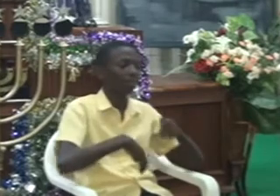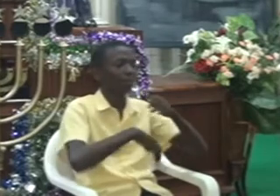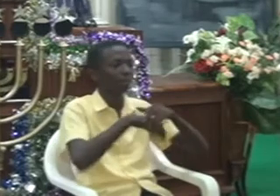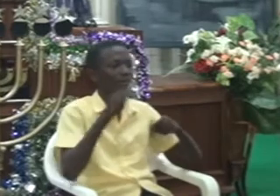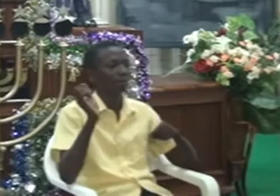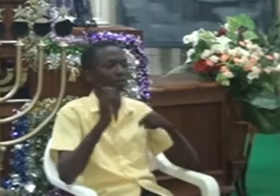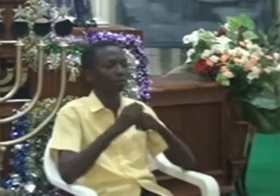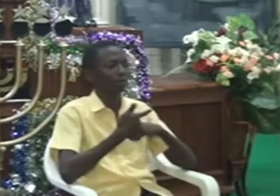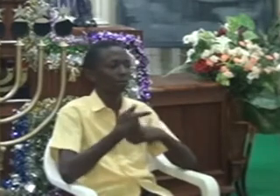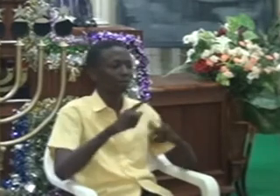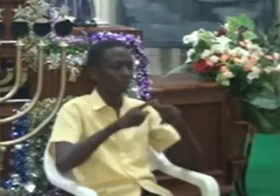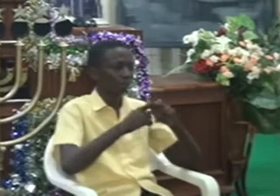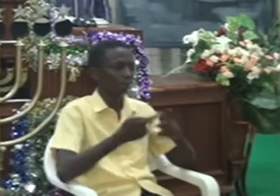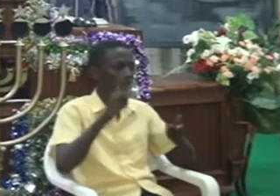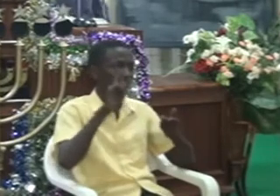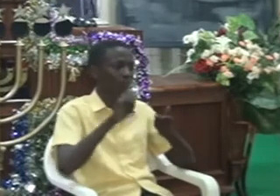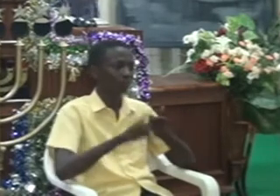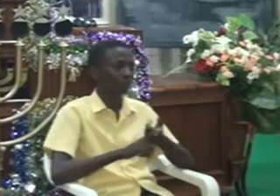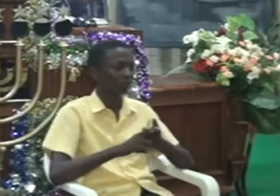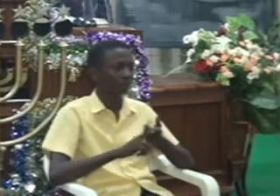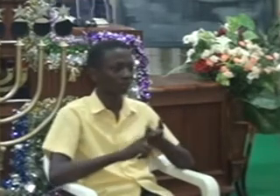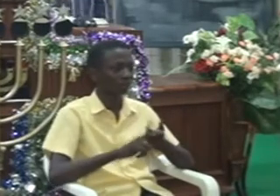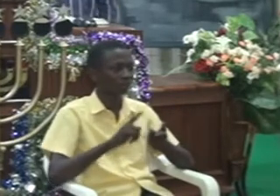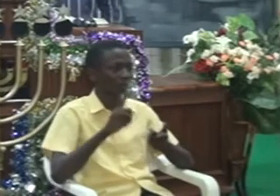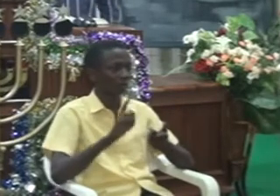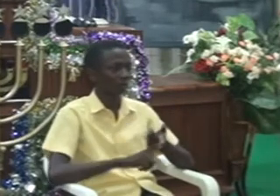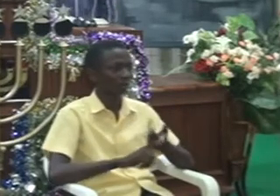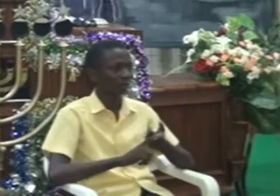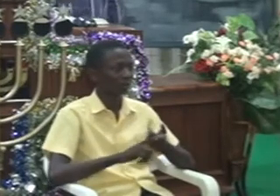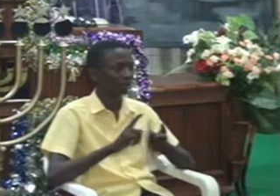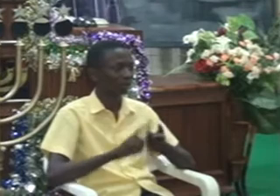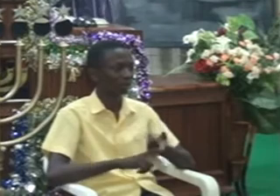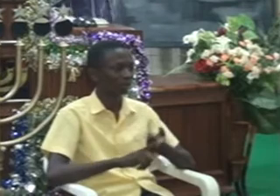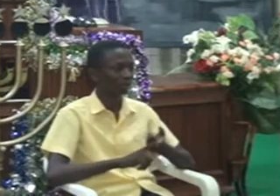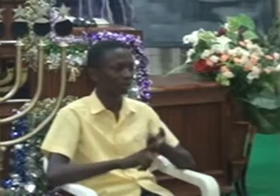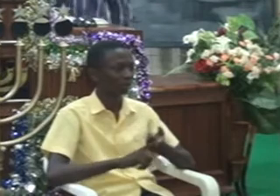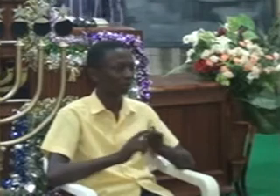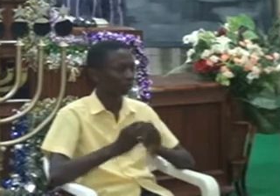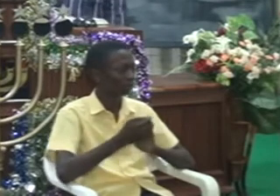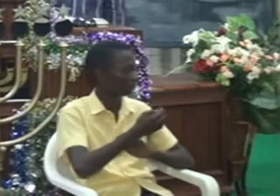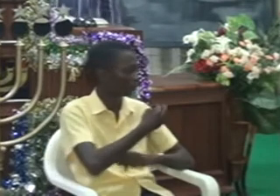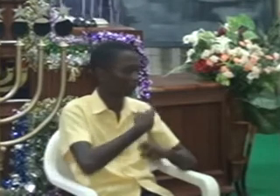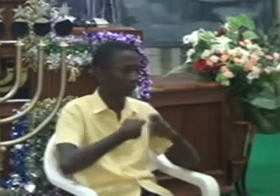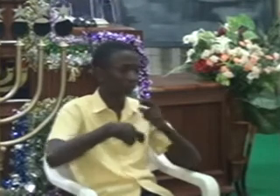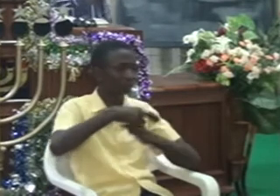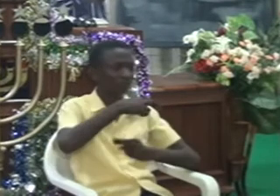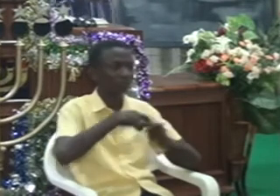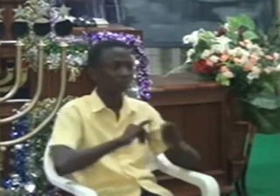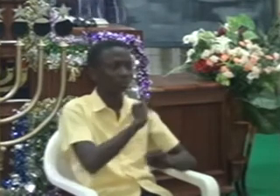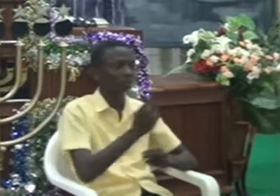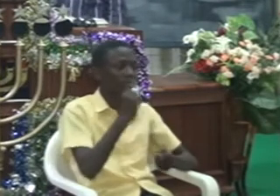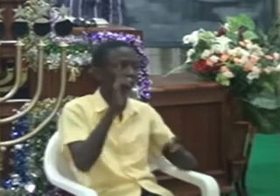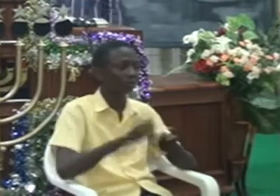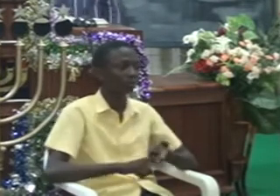pas choisi. Il commence à tournoyer là. Kisha, je suis Europe signe. Je suis Europe signe. Alors zunguruka zunguruka, ne me fait qu'à qu'on m'a sanguiné